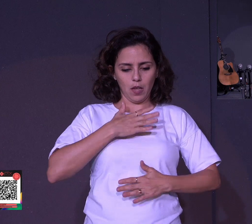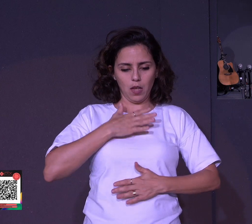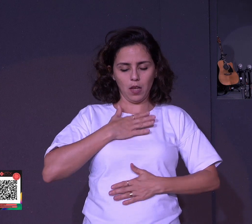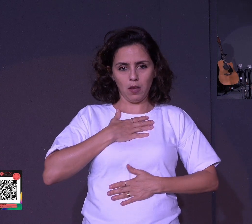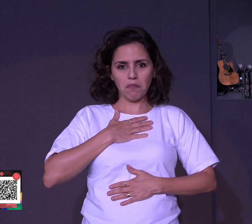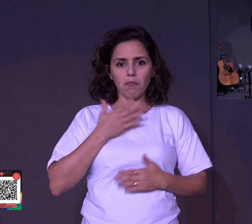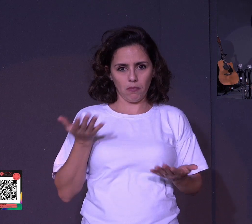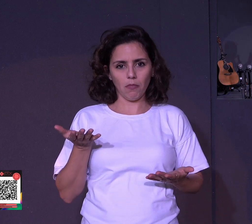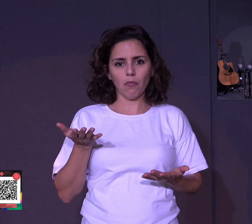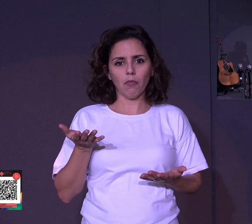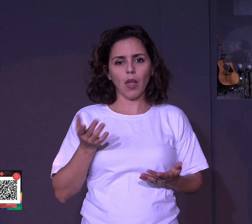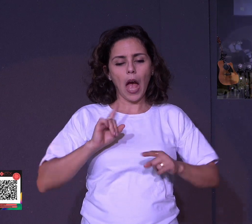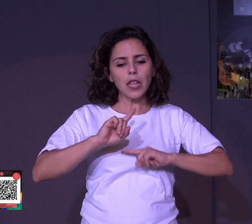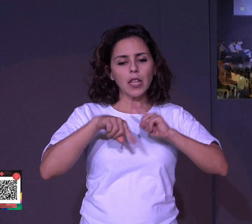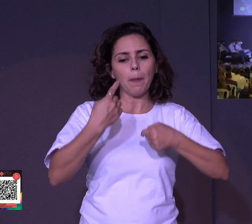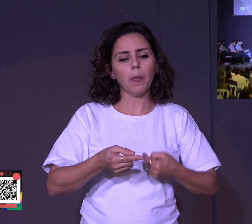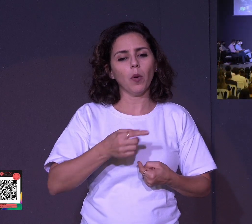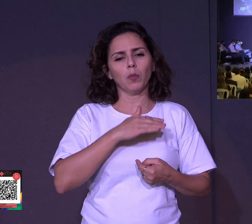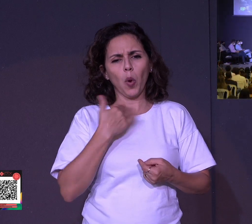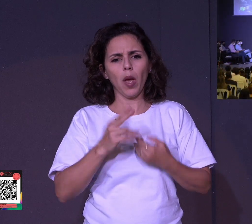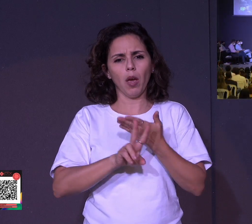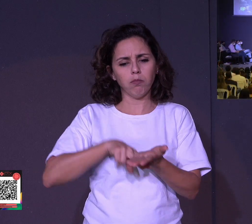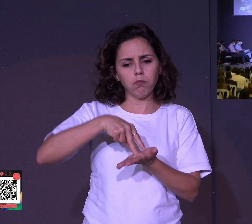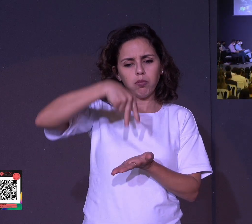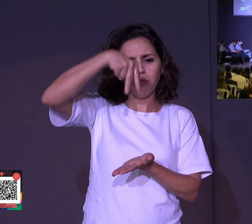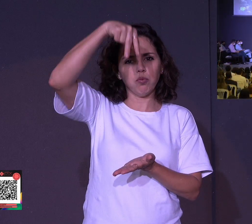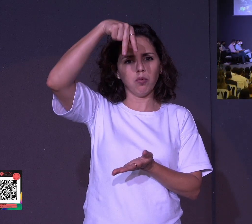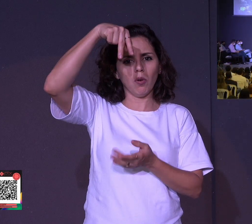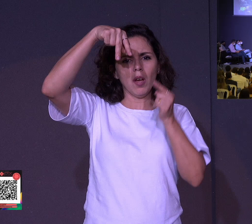Não é uma mudança que se evidencia porque o cabelo é grande.